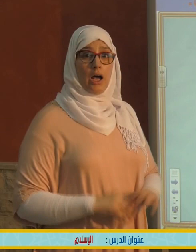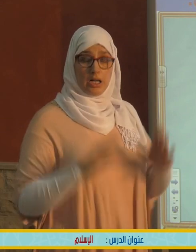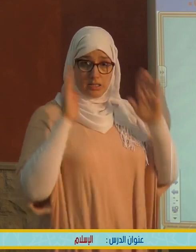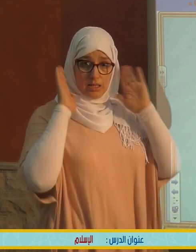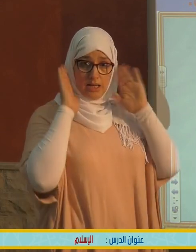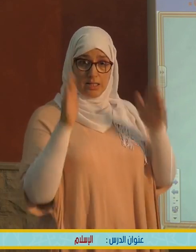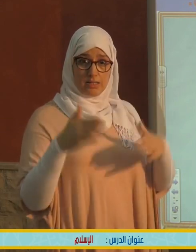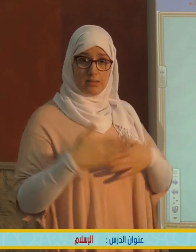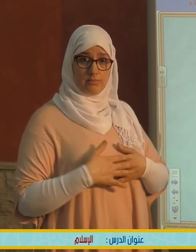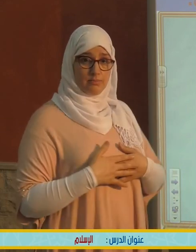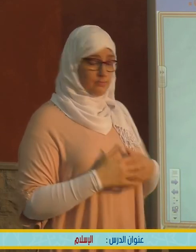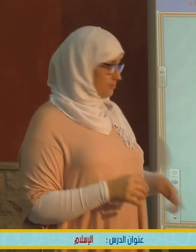الصلاة،